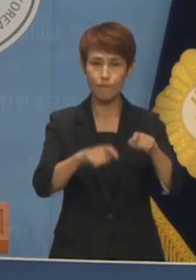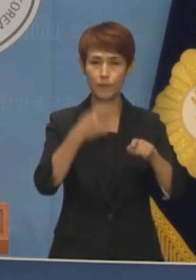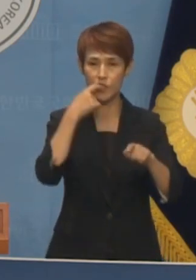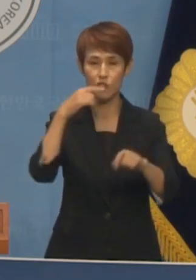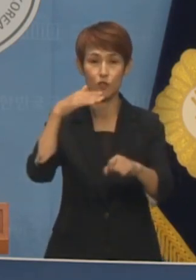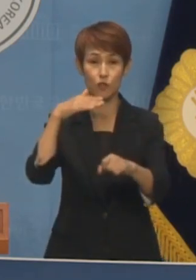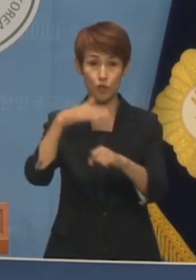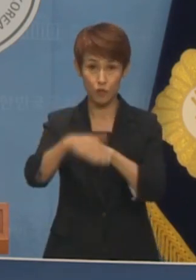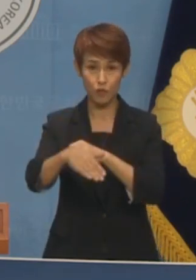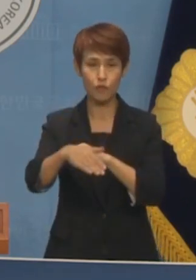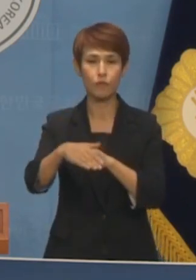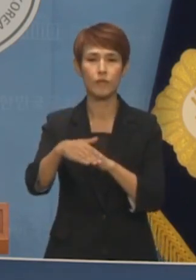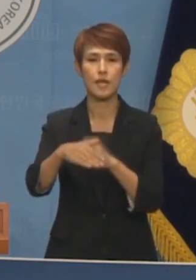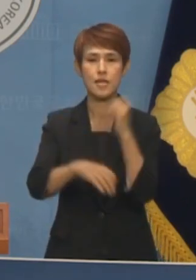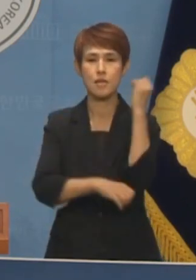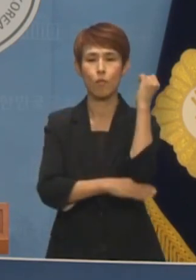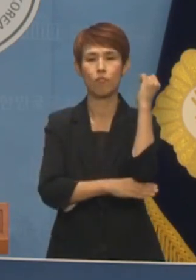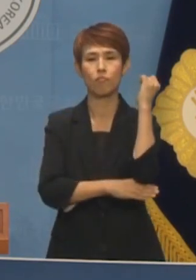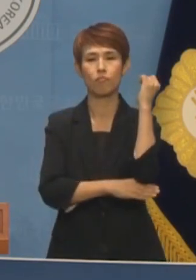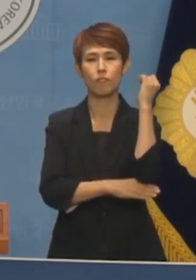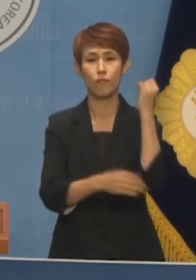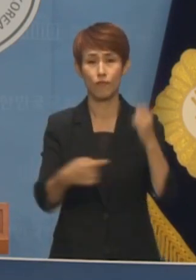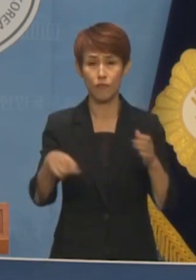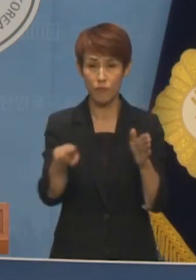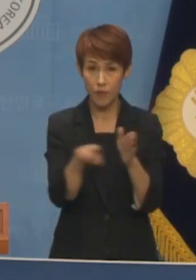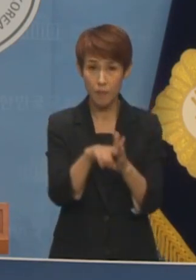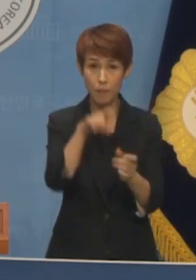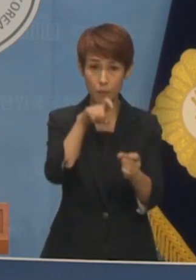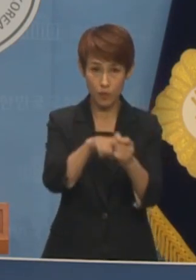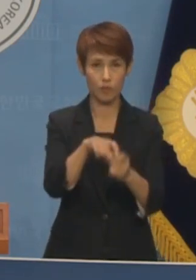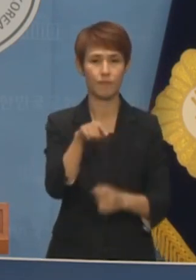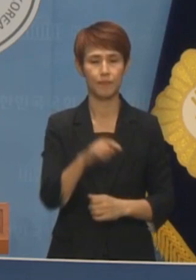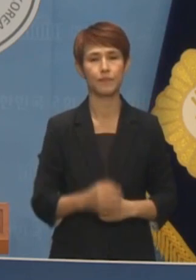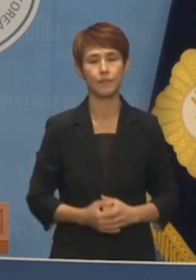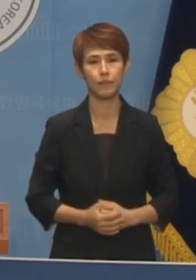기본, 질서의 확립에 이바지함을 목적으로 한다.